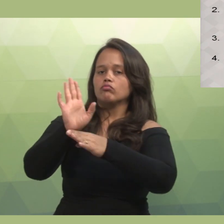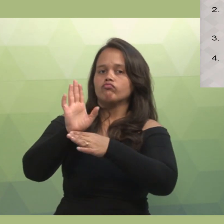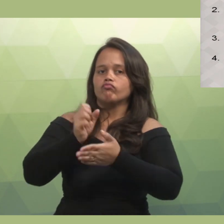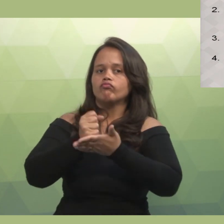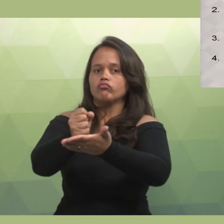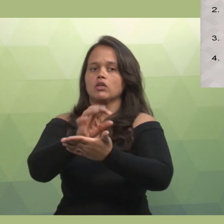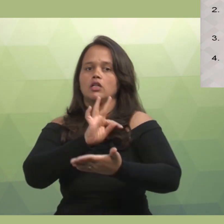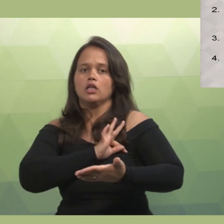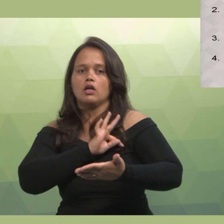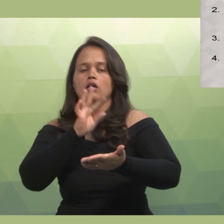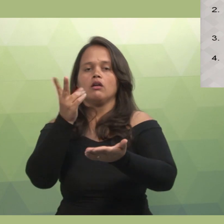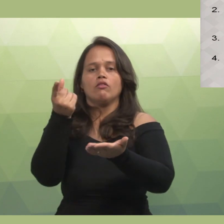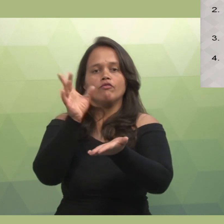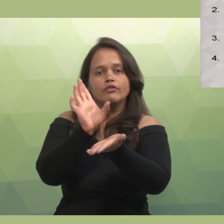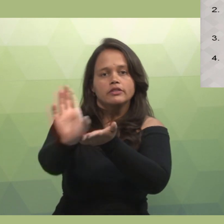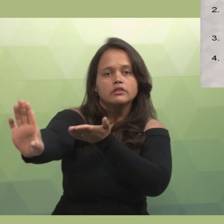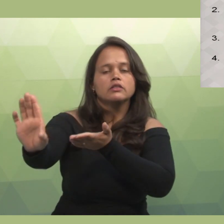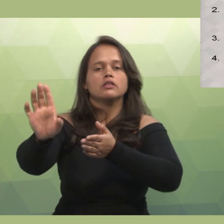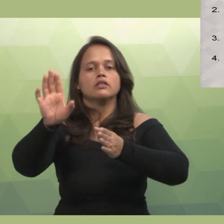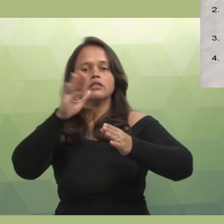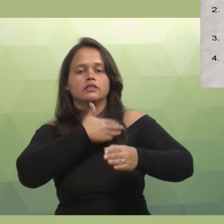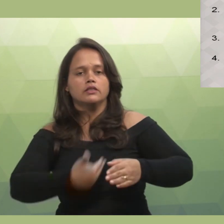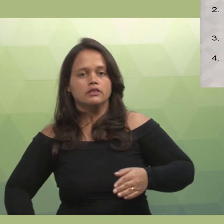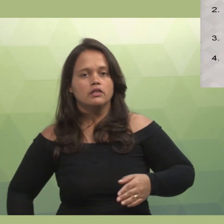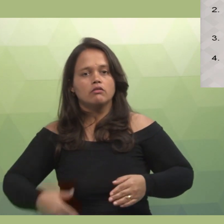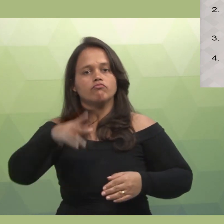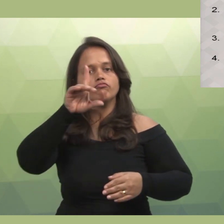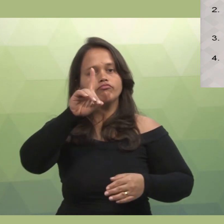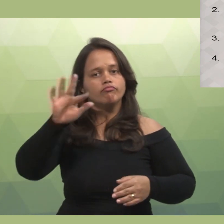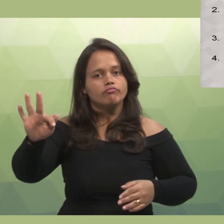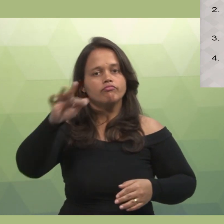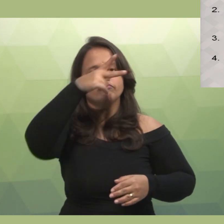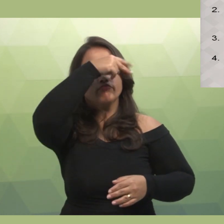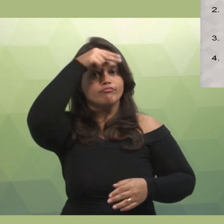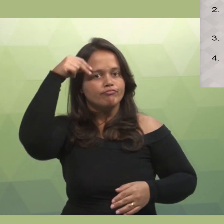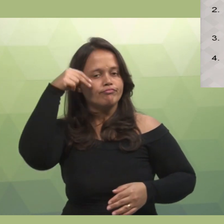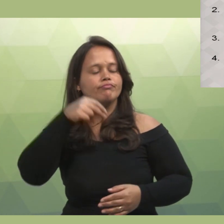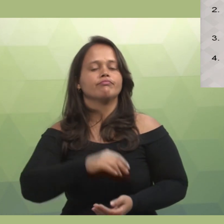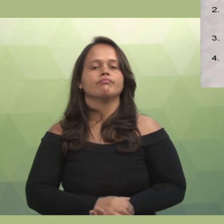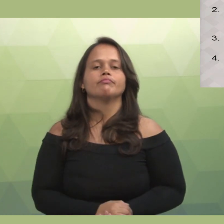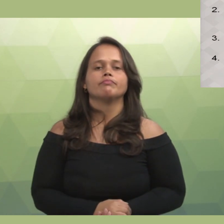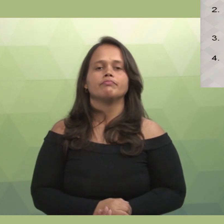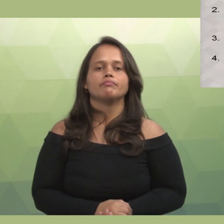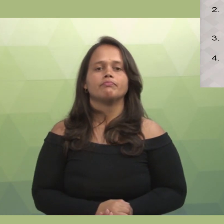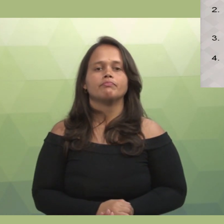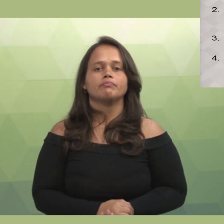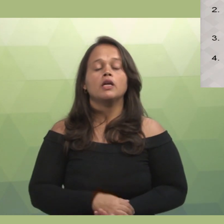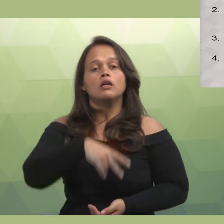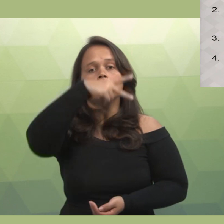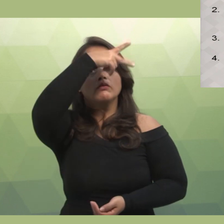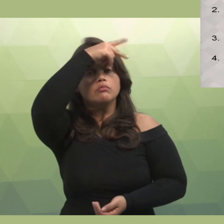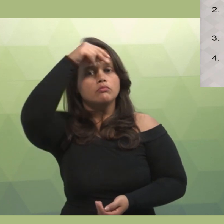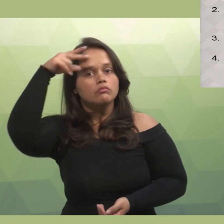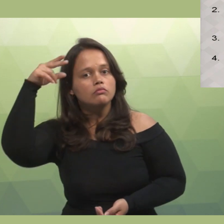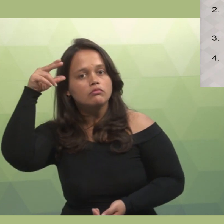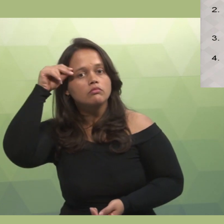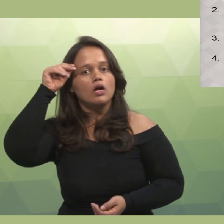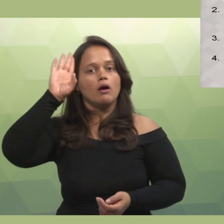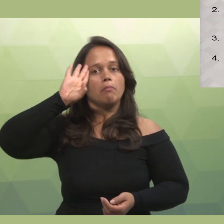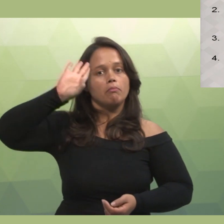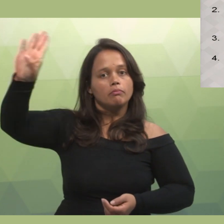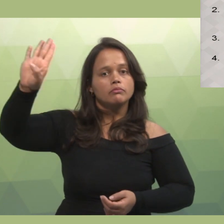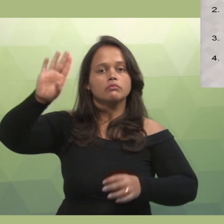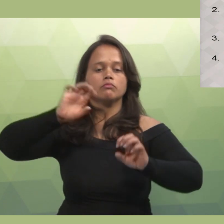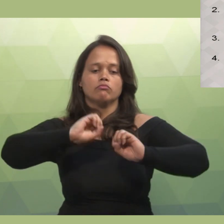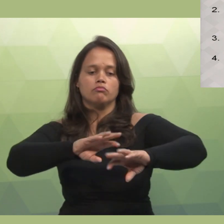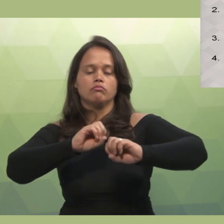ao Distrito Federal e aos municípios. Os municípios atuarão prioritariamente no ensino fundamental